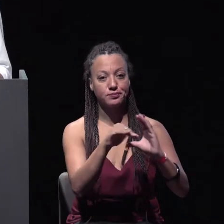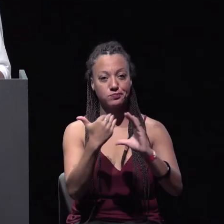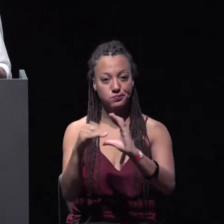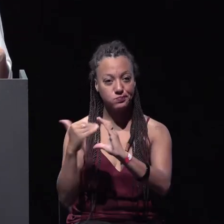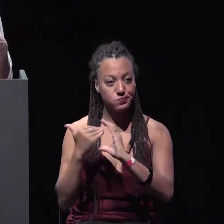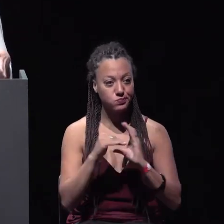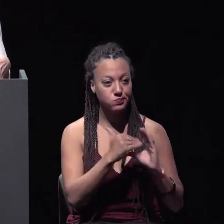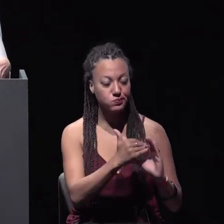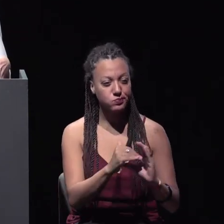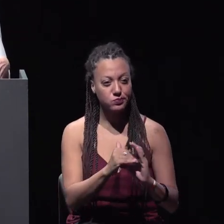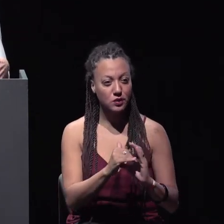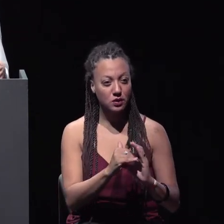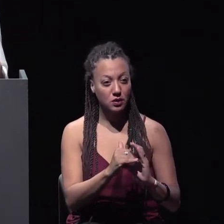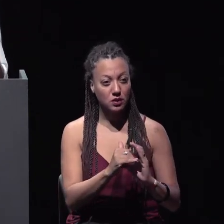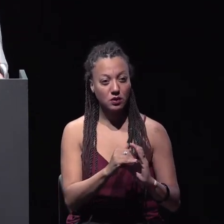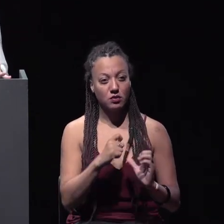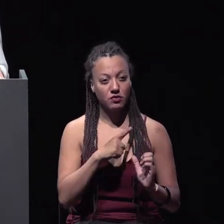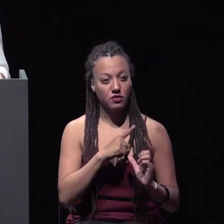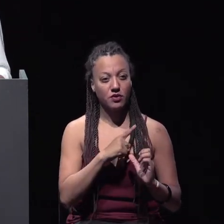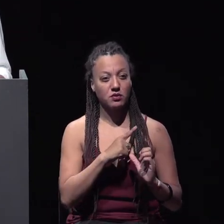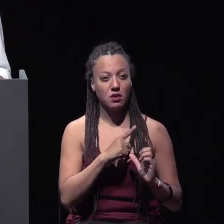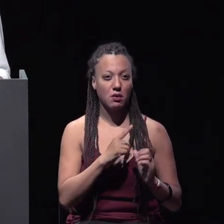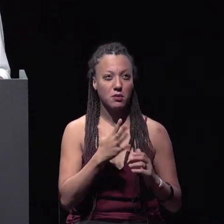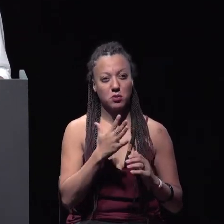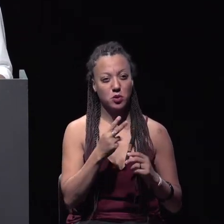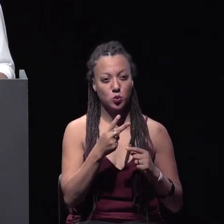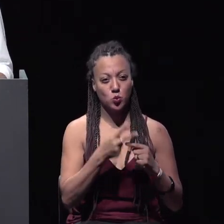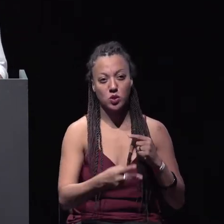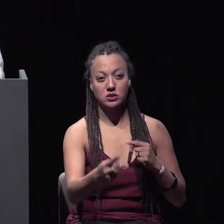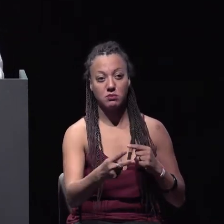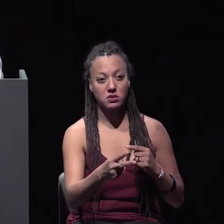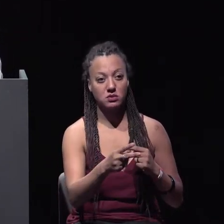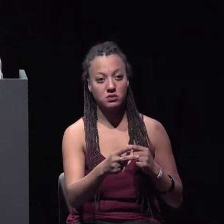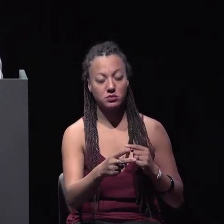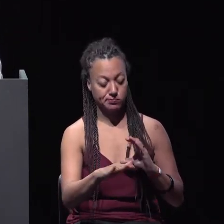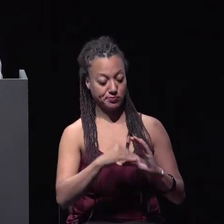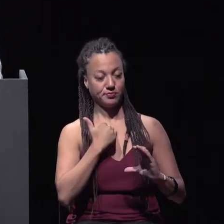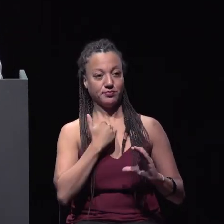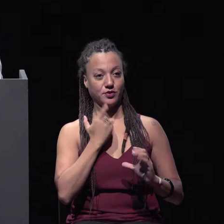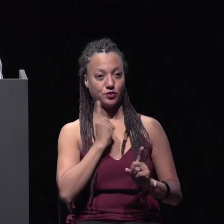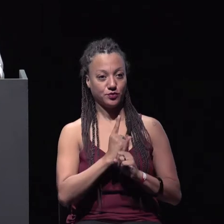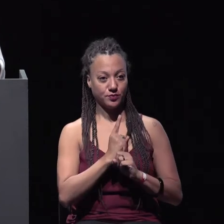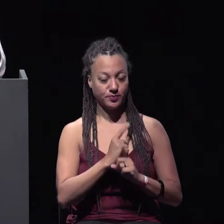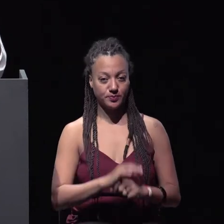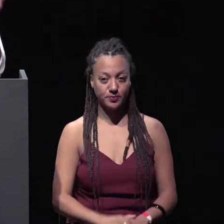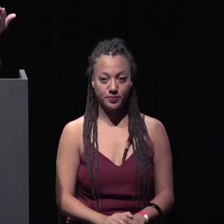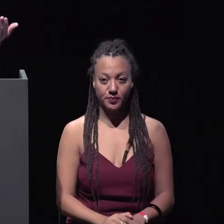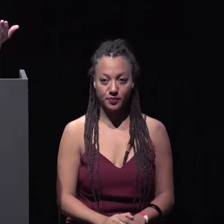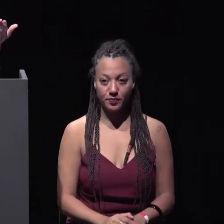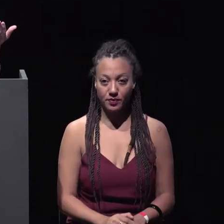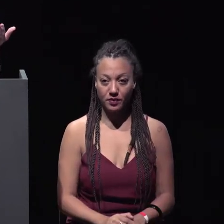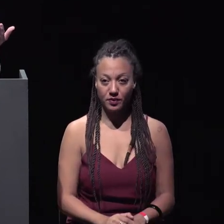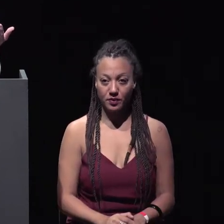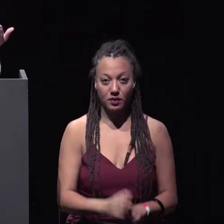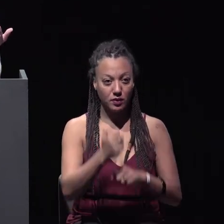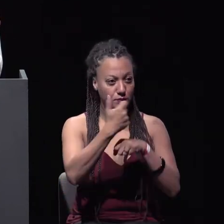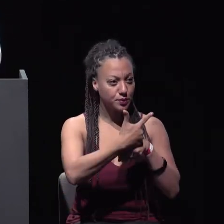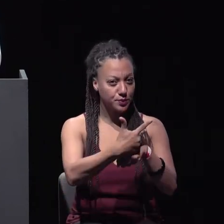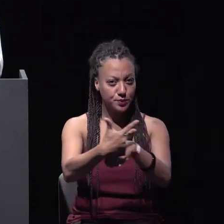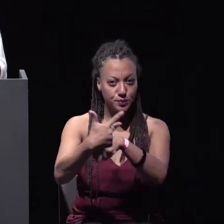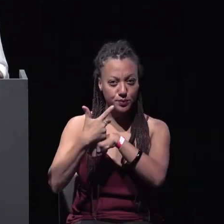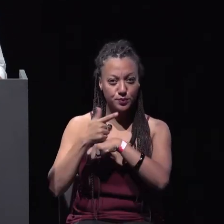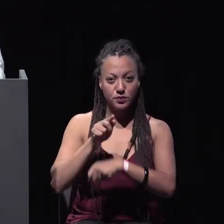ea gente teve manda todos juntos no pacote daqui a duas semanas vão receber por e mail tá estão sendo filmados pelo gustavo